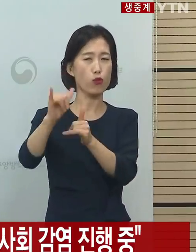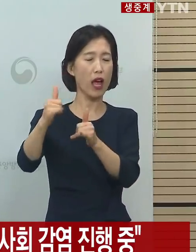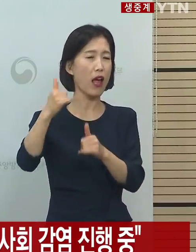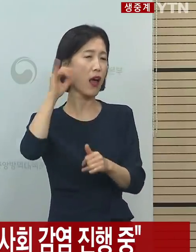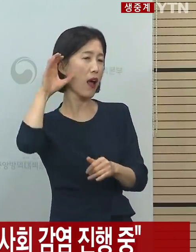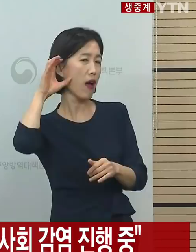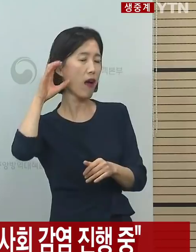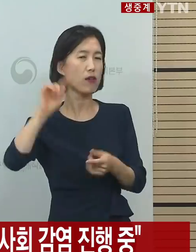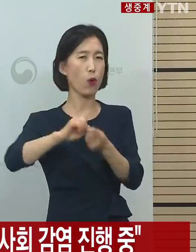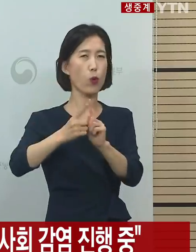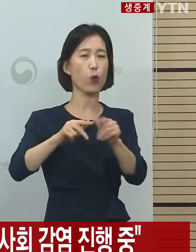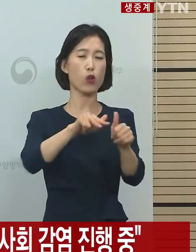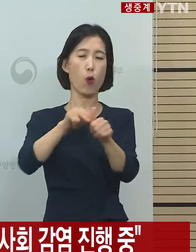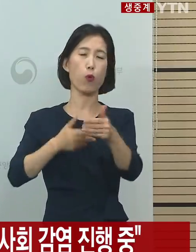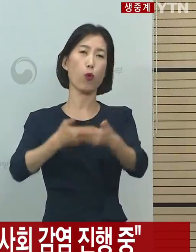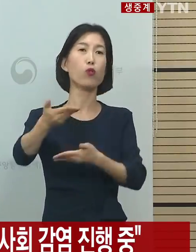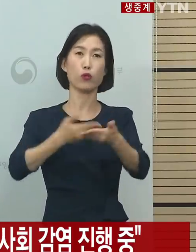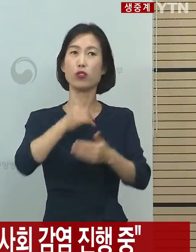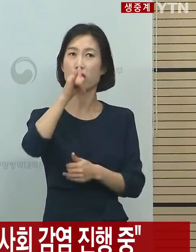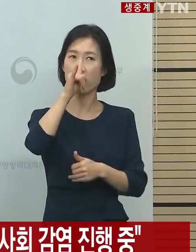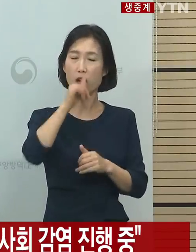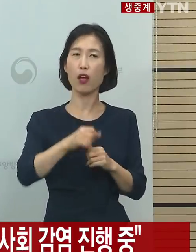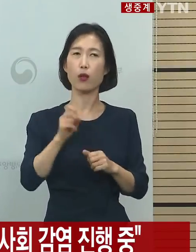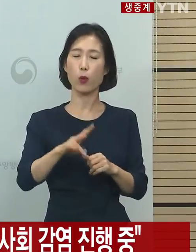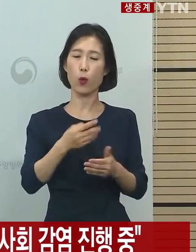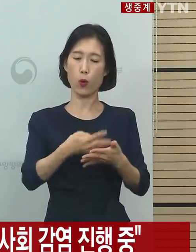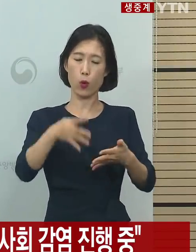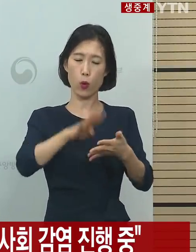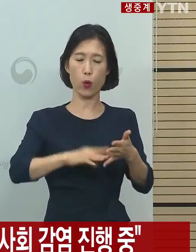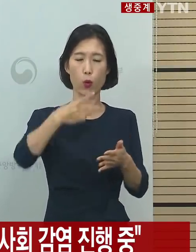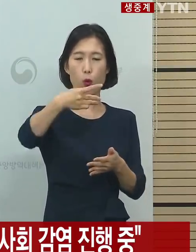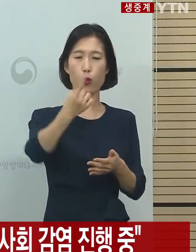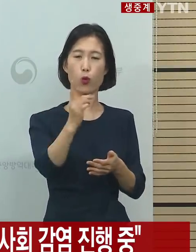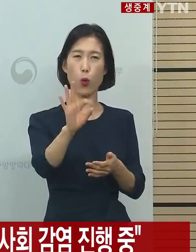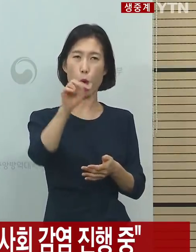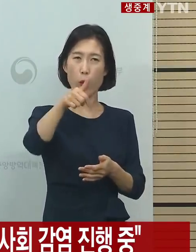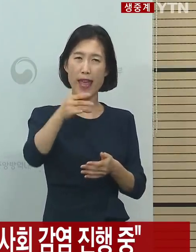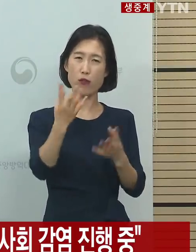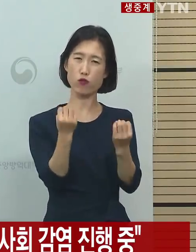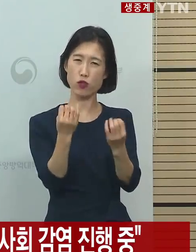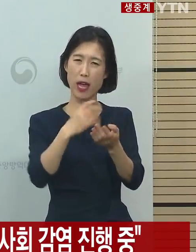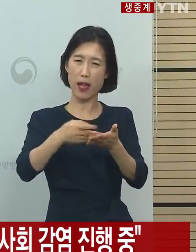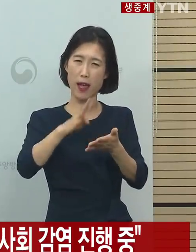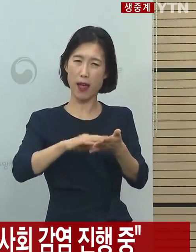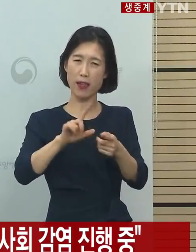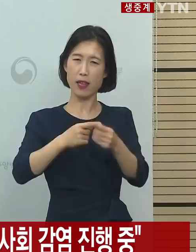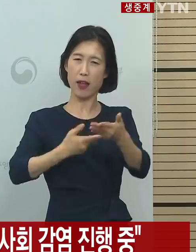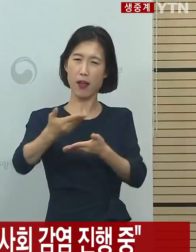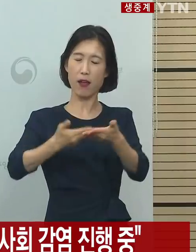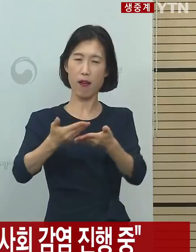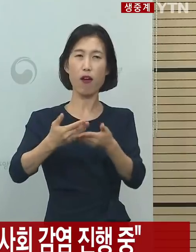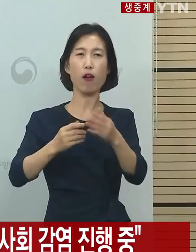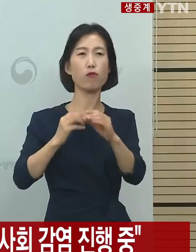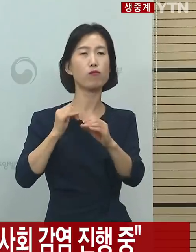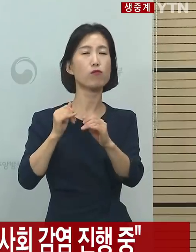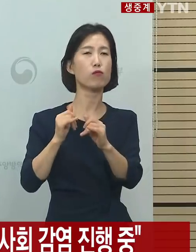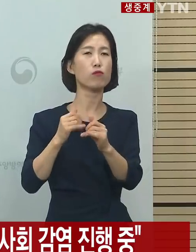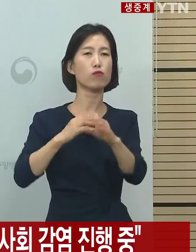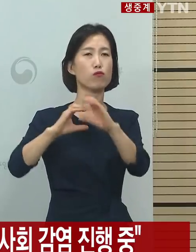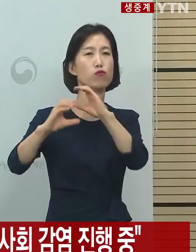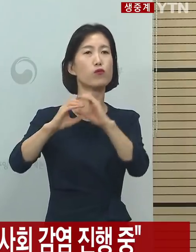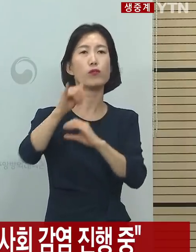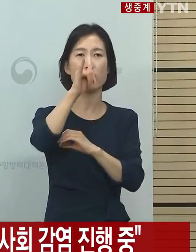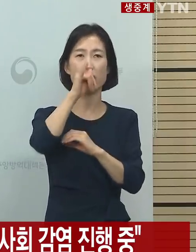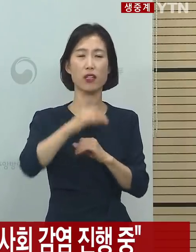있고요. 저희가 통계나 뭐 이런 걸 통해서도 이제 소통은 하고 있습니다. 그래서 역학 전문가들께서 보실